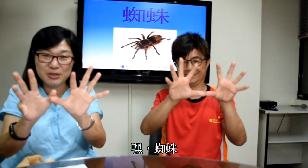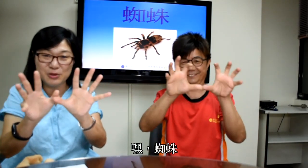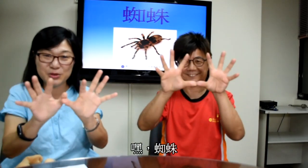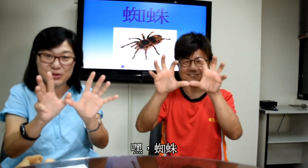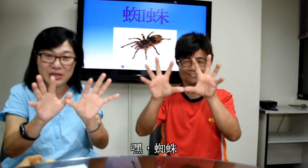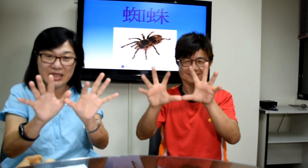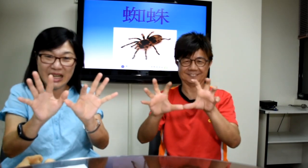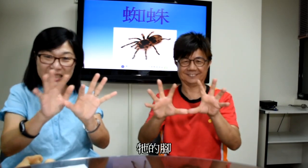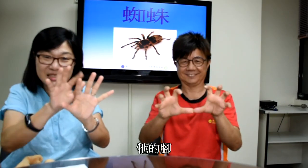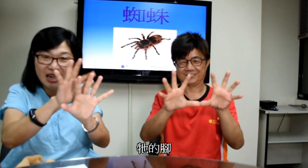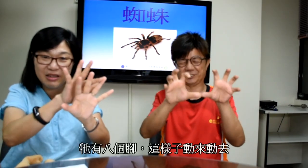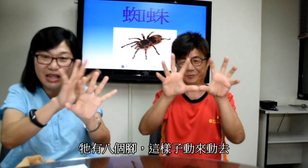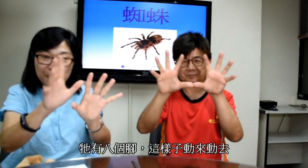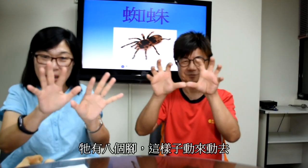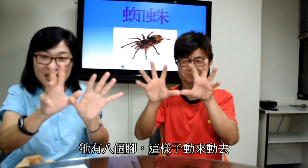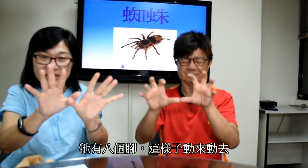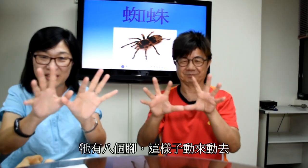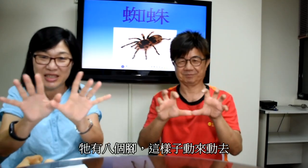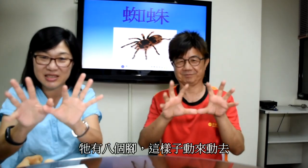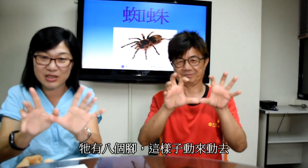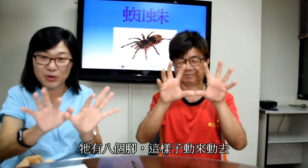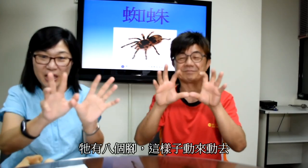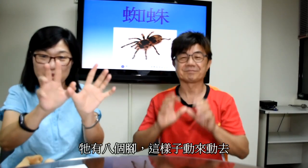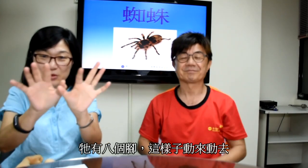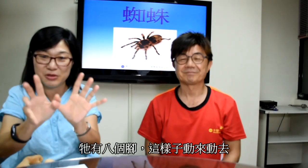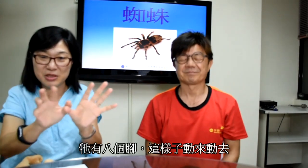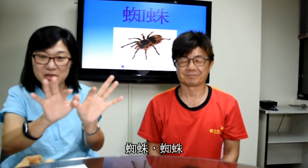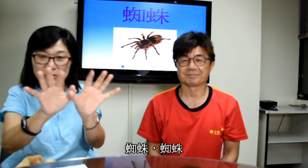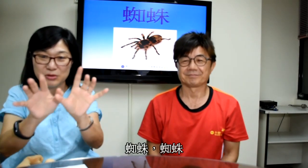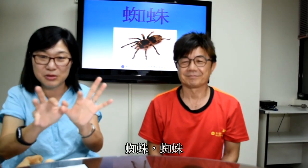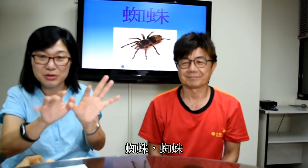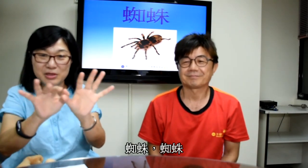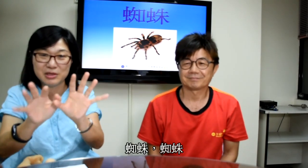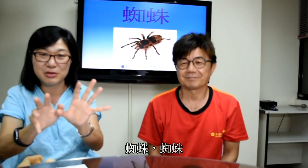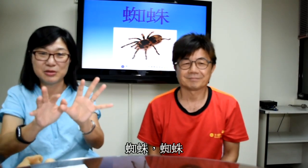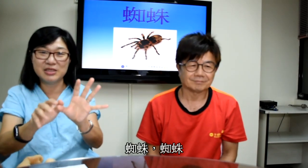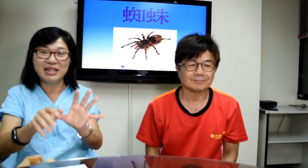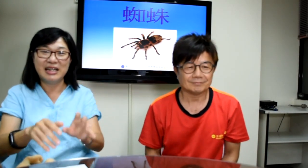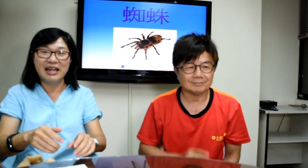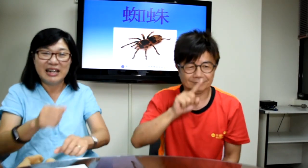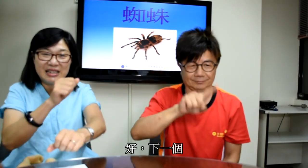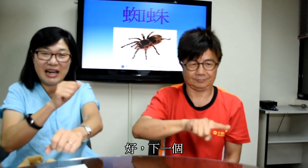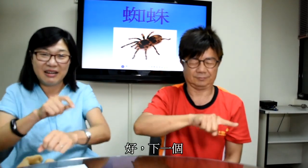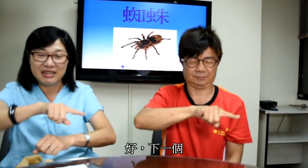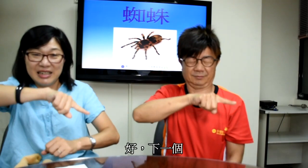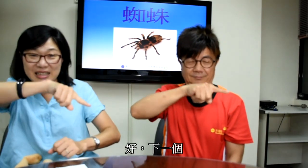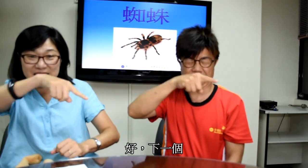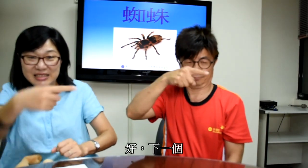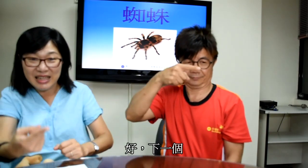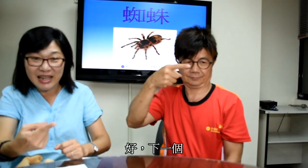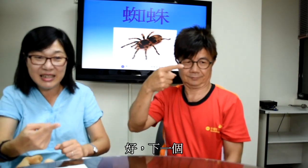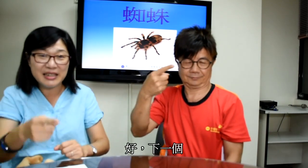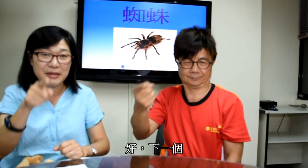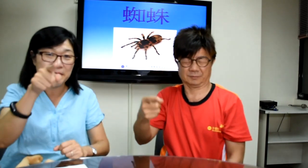蛛，它的脚，它有八个脚，这样子动来动去，蜘蛛。好，下一个，